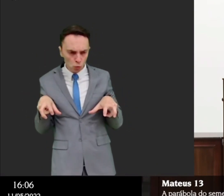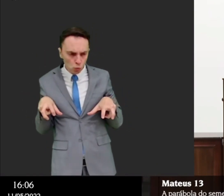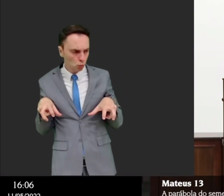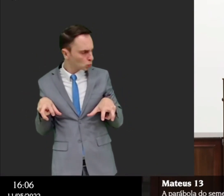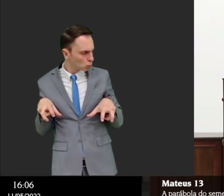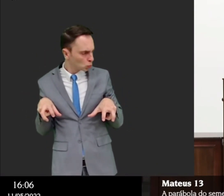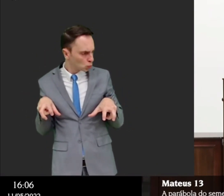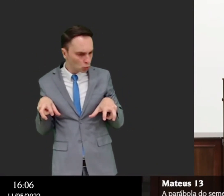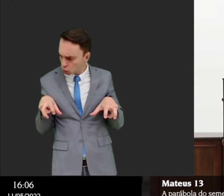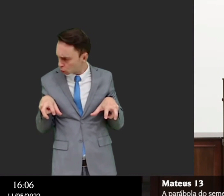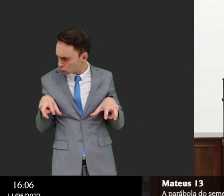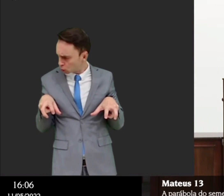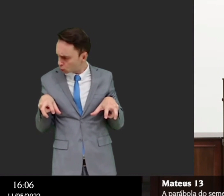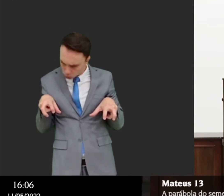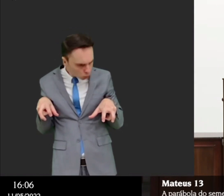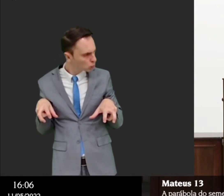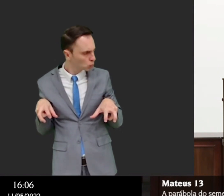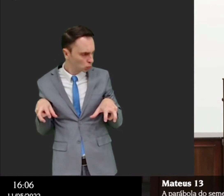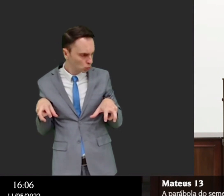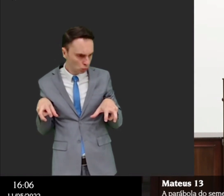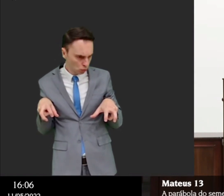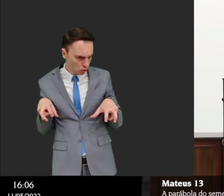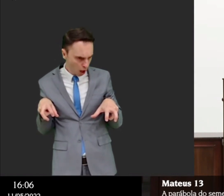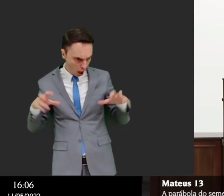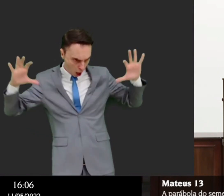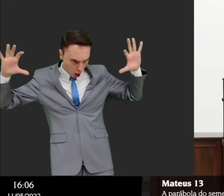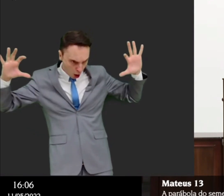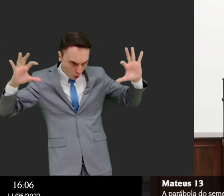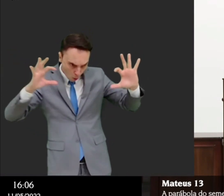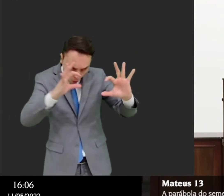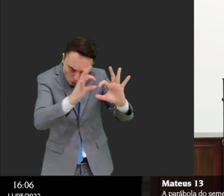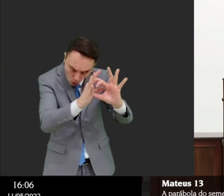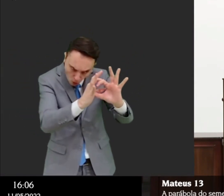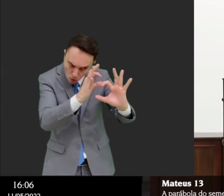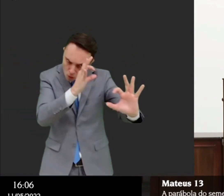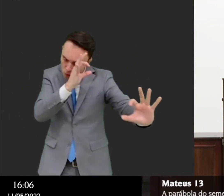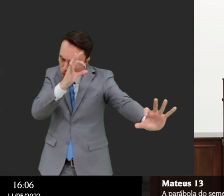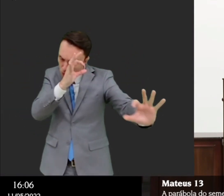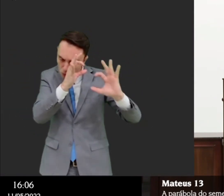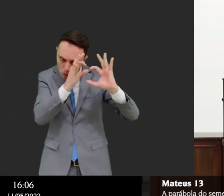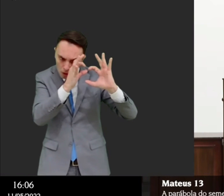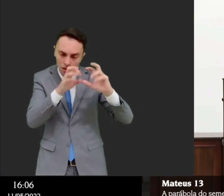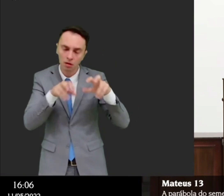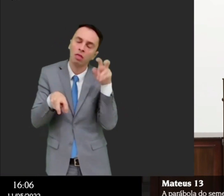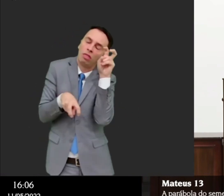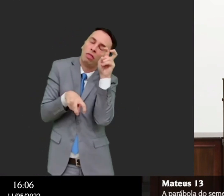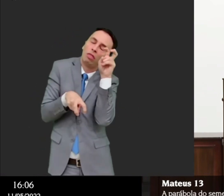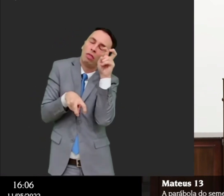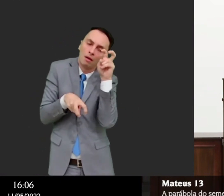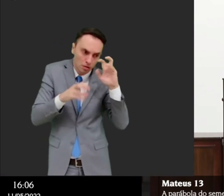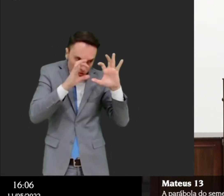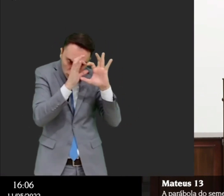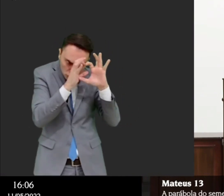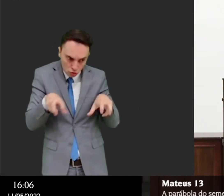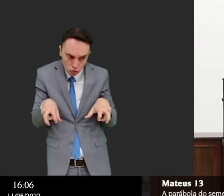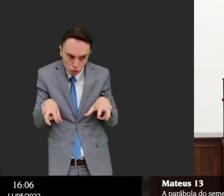manhã eles começam a voar nas estradas, ver se morreu algum bicho ou até um réptil para eles pegar para